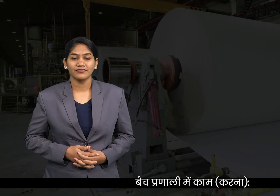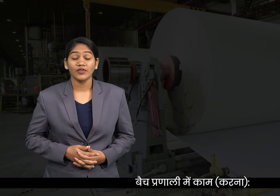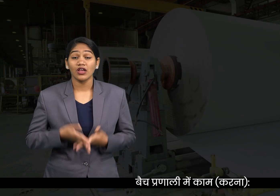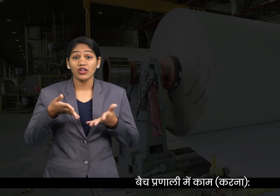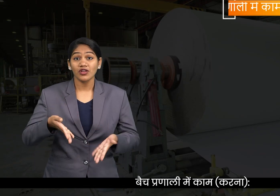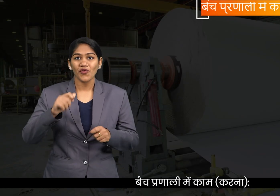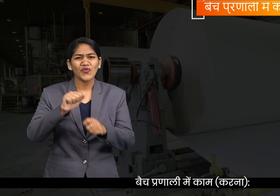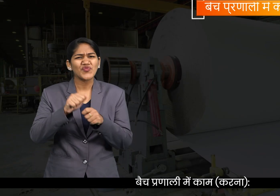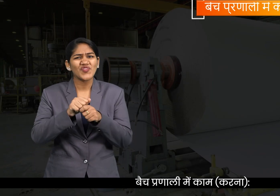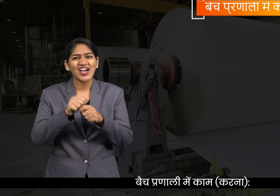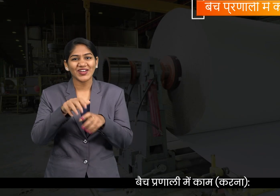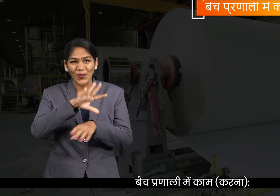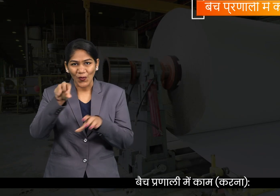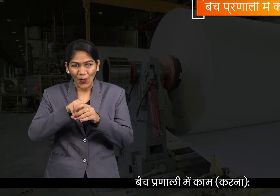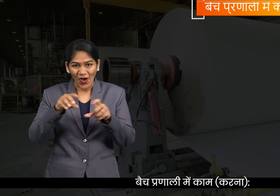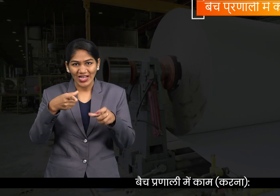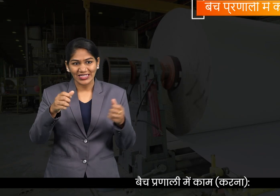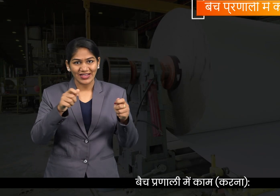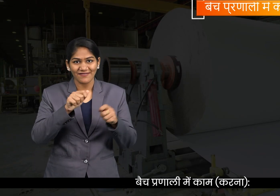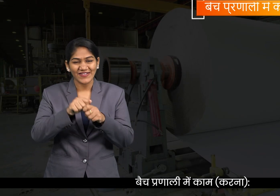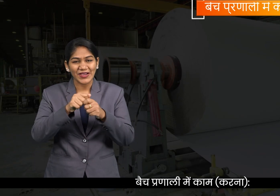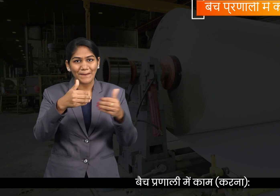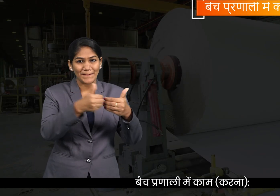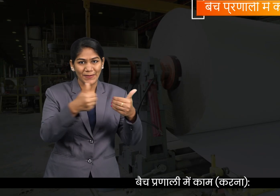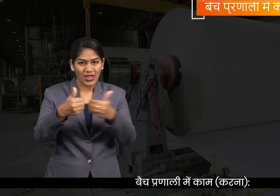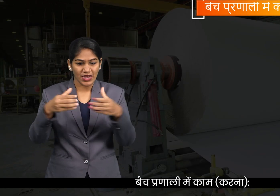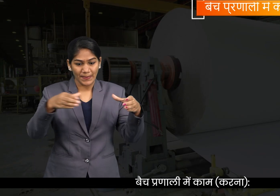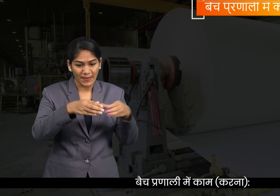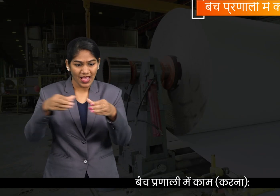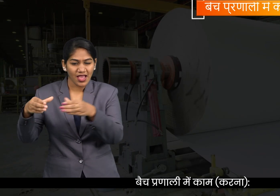बैच प्रणाली में काम यानी कि करना।